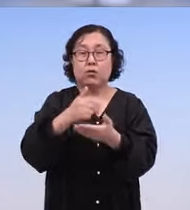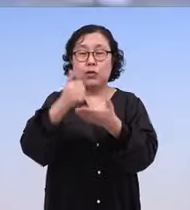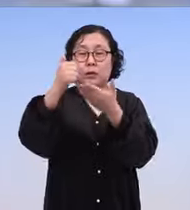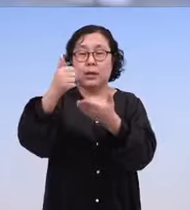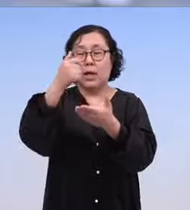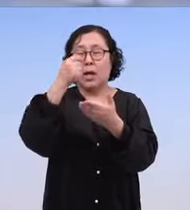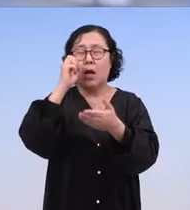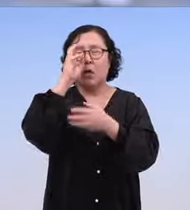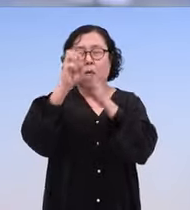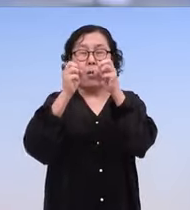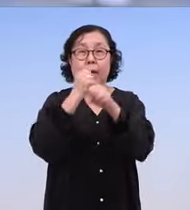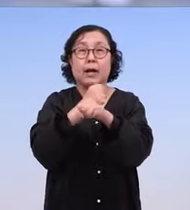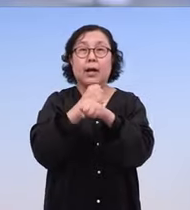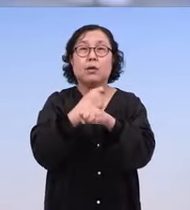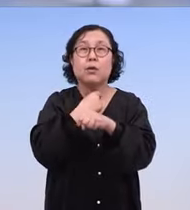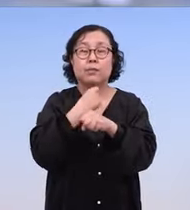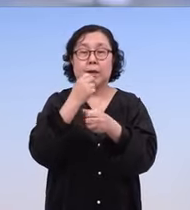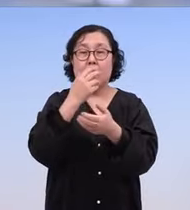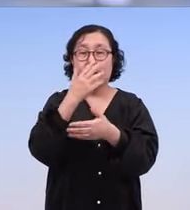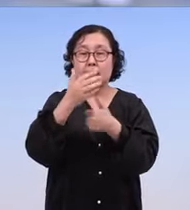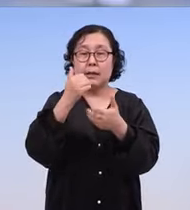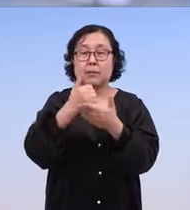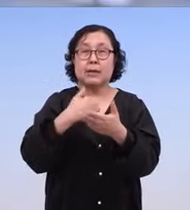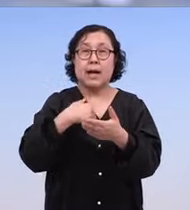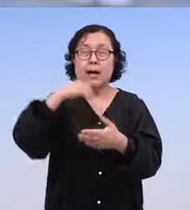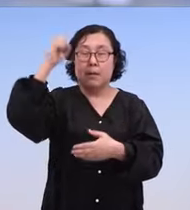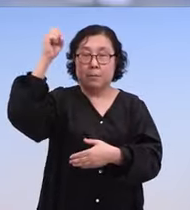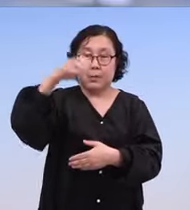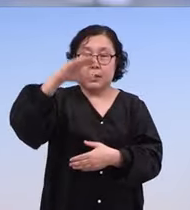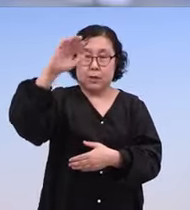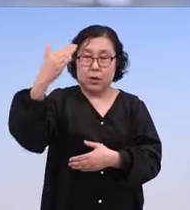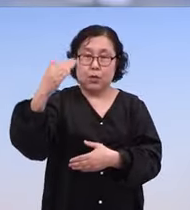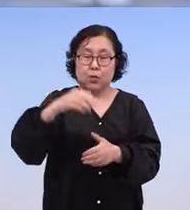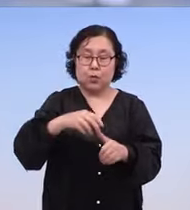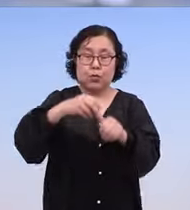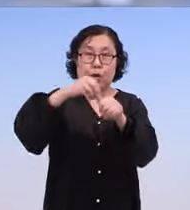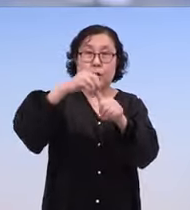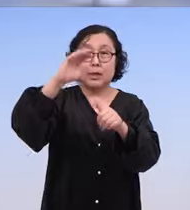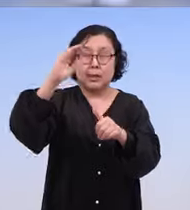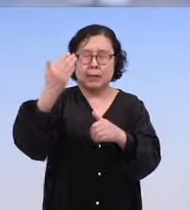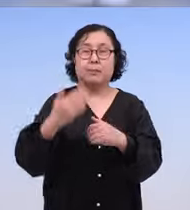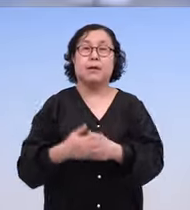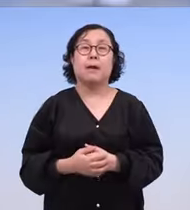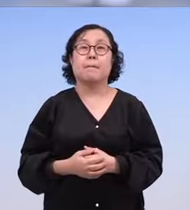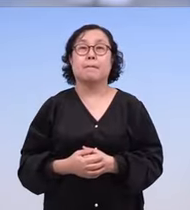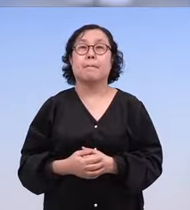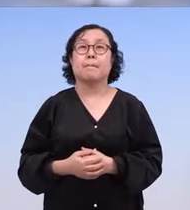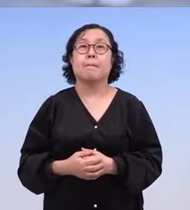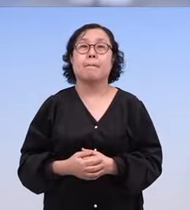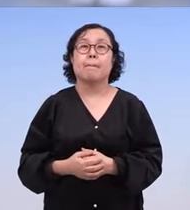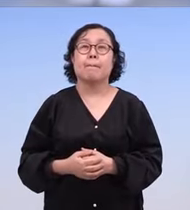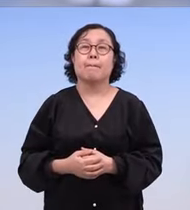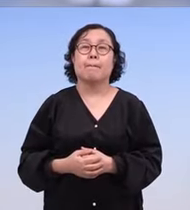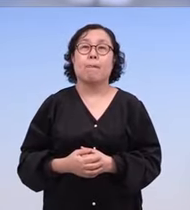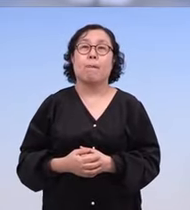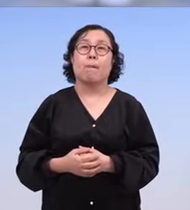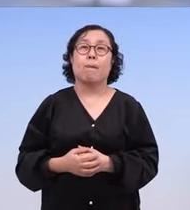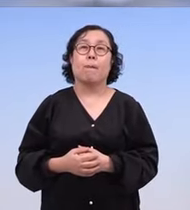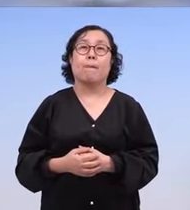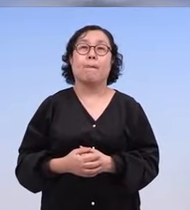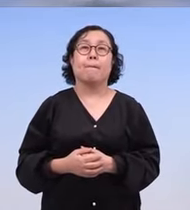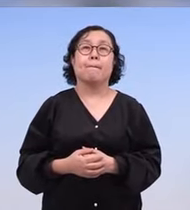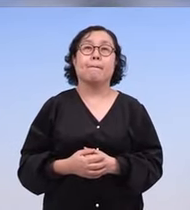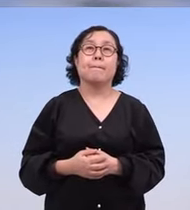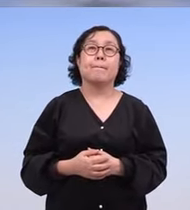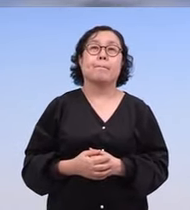이렇게 고백하기 원합니다. 여호와는 나의 빛이 되십니다. 여호와는 나의 구원이 되십니다. 가사를 생각하시면서 우리 한번 이렇게